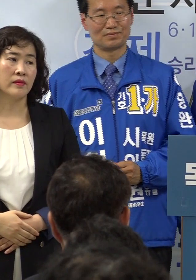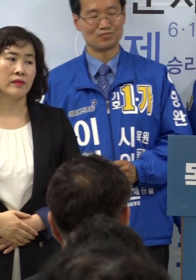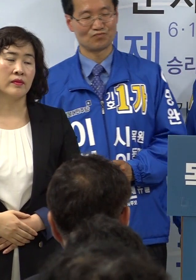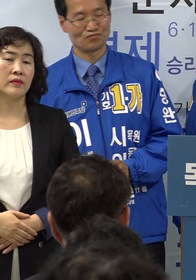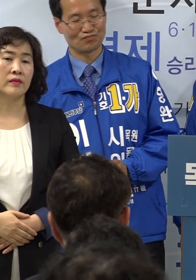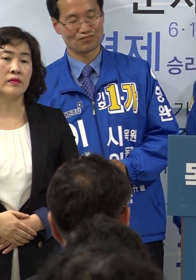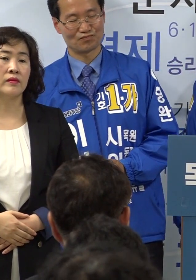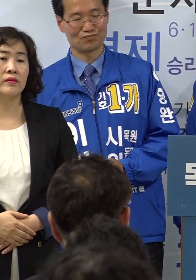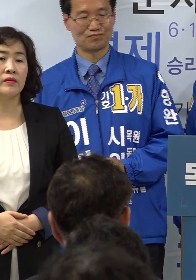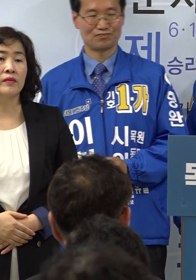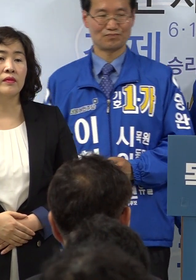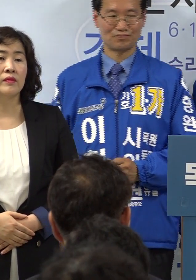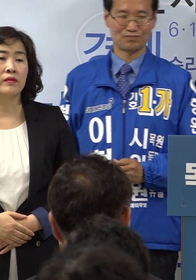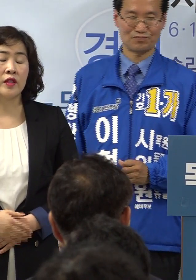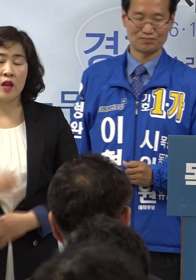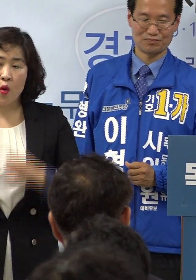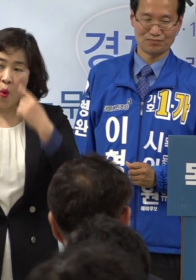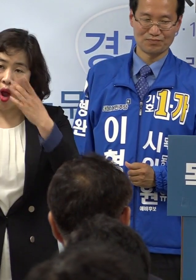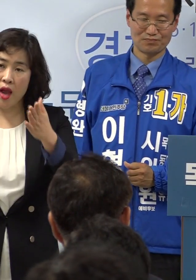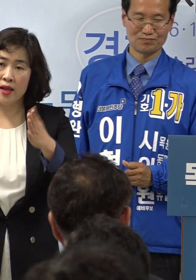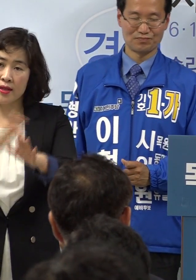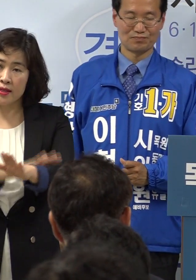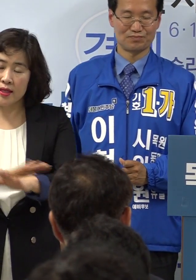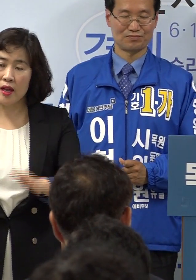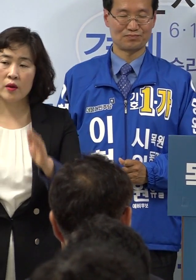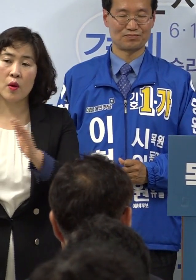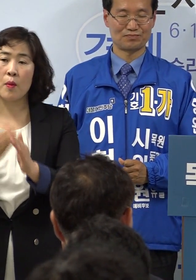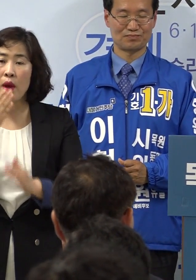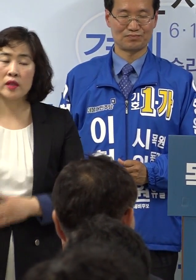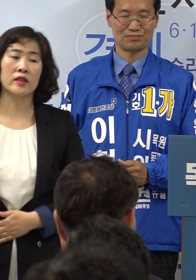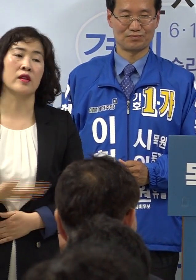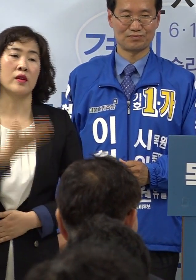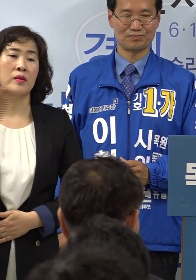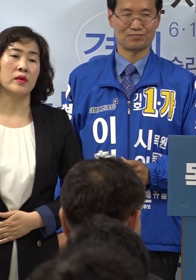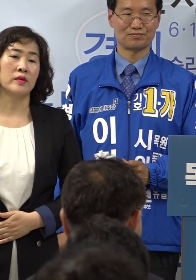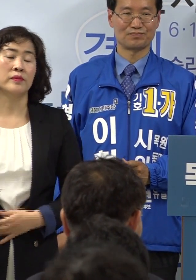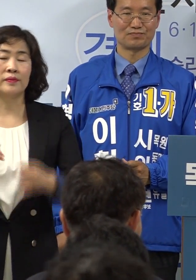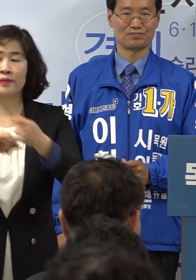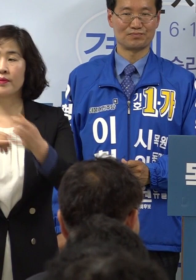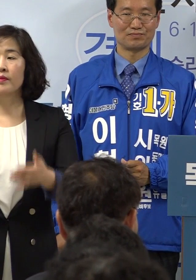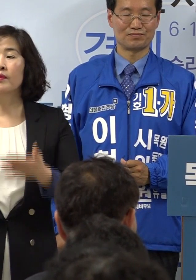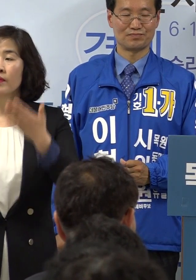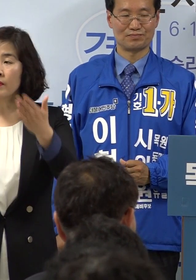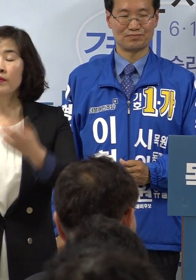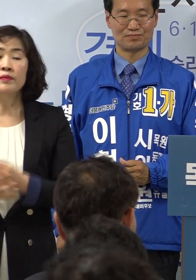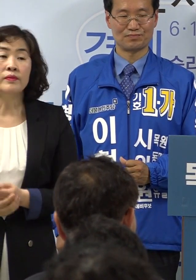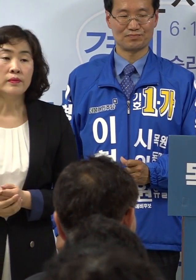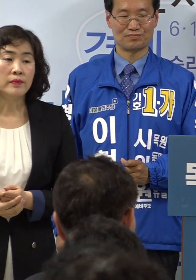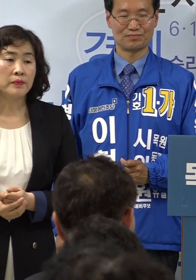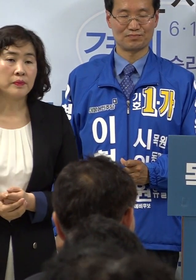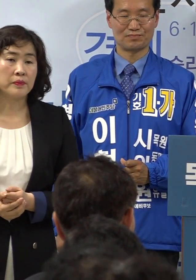그것을 제대로 해낼 수 있도록 다시 한번 여러분께 약속드리면서 희망